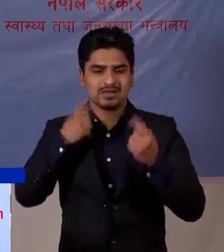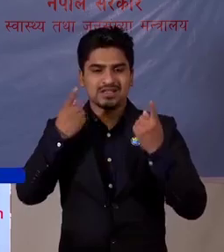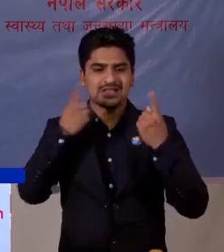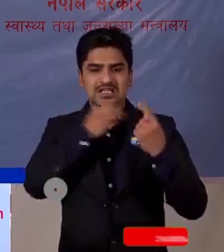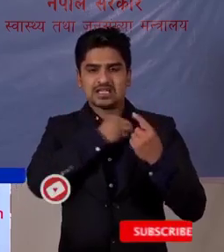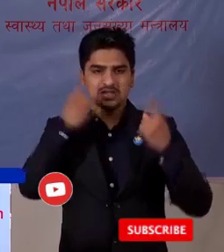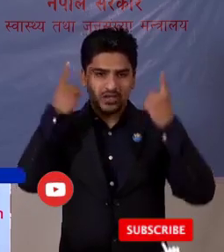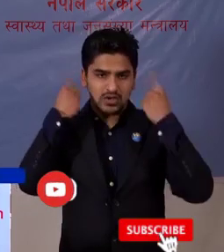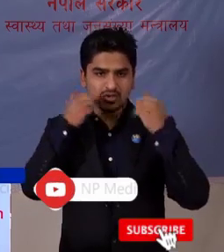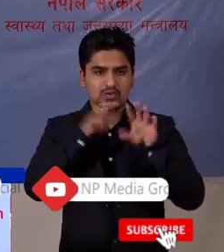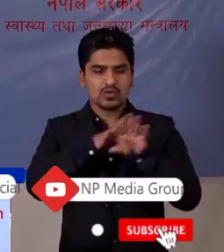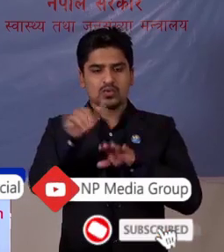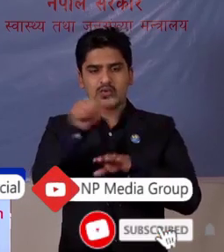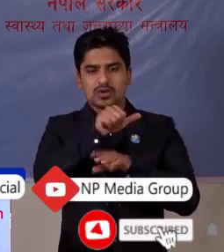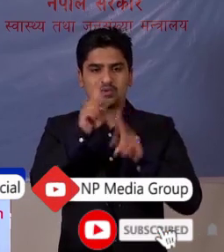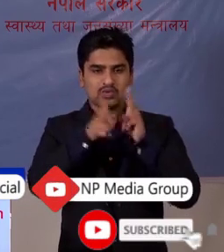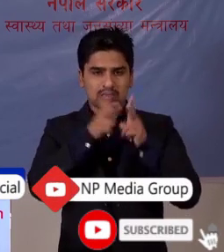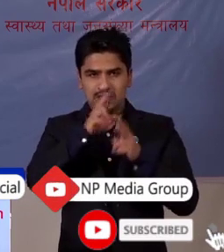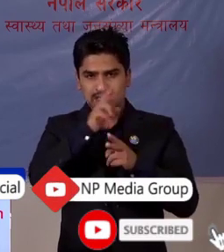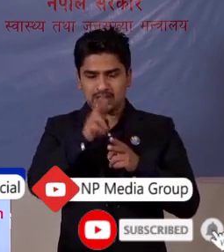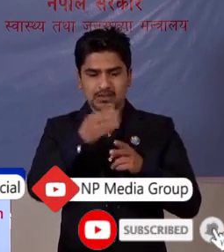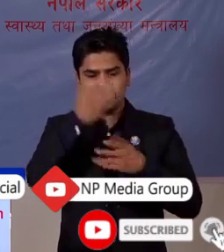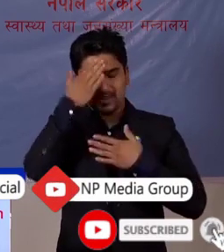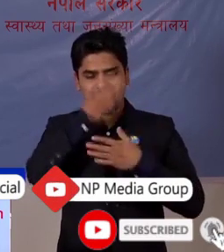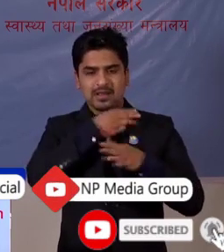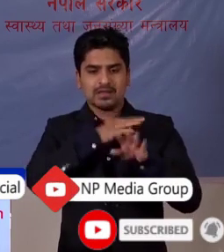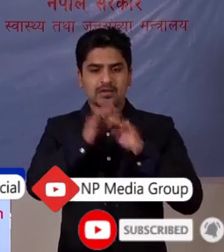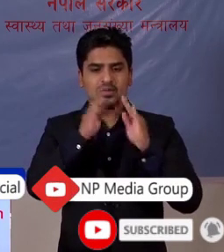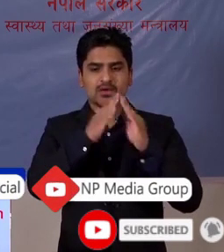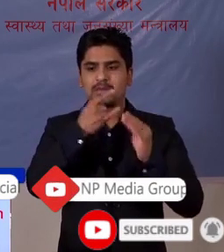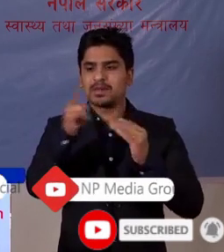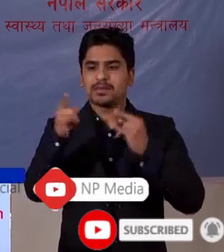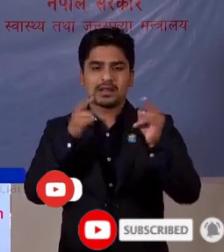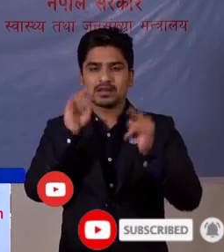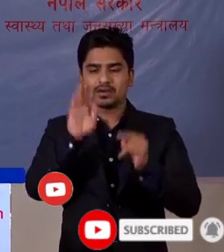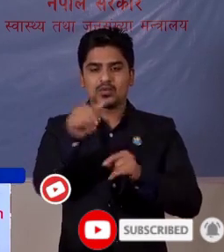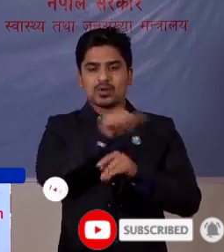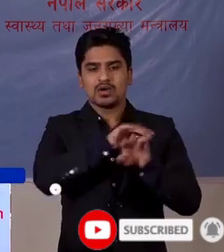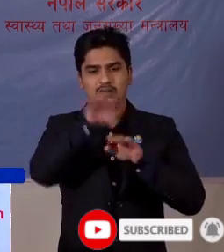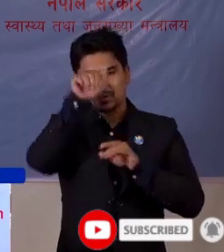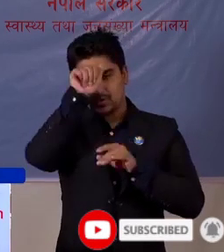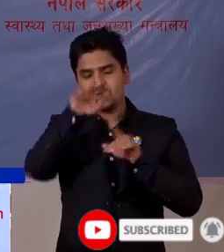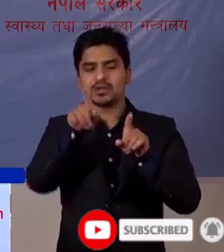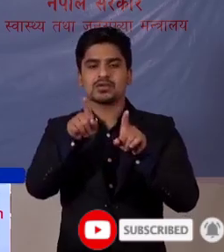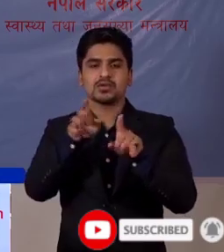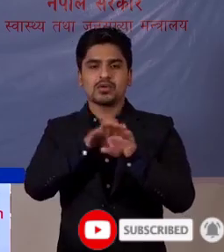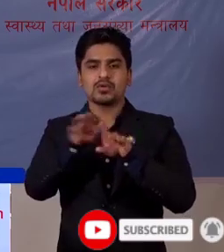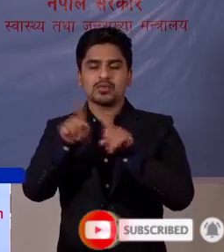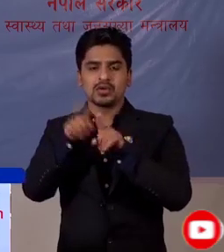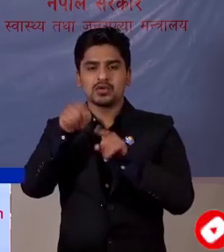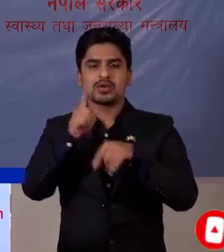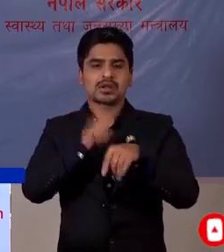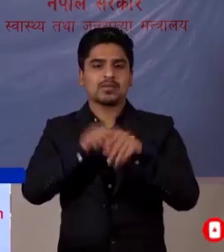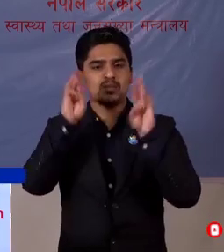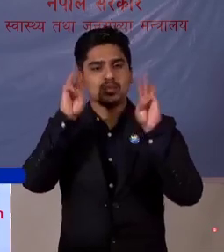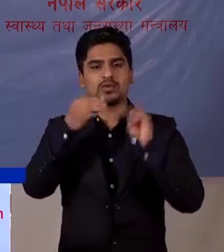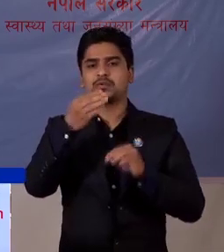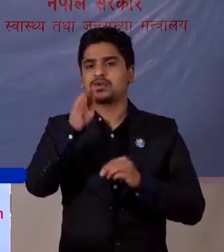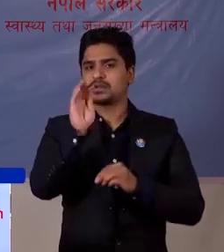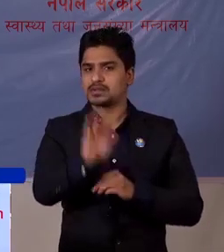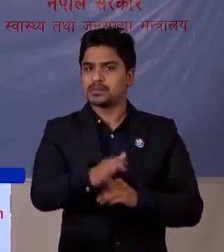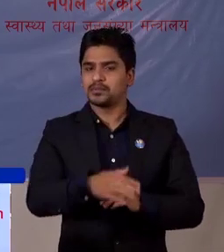बारेमा उहाँहरूको कुरा र सङ्क्रमितहरू जो घर फर्किनु भएको छ उहाँहरूको सन्देशहरू पनि यो बेलामा महत्त्वपूर्ण